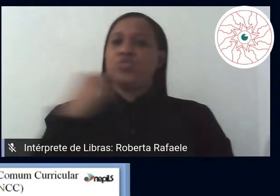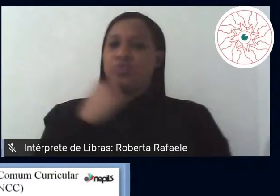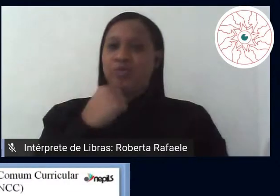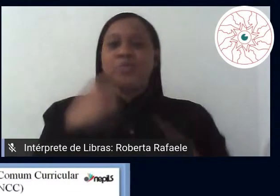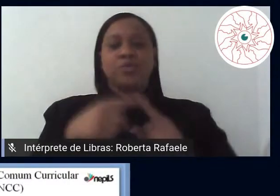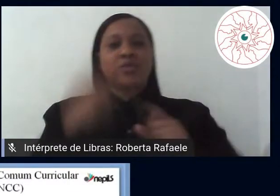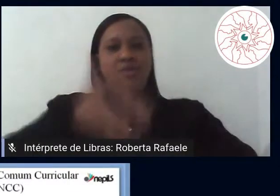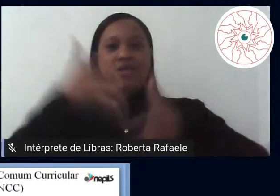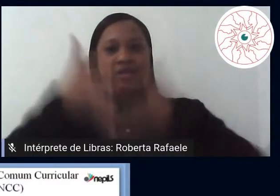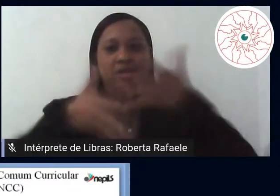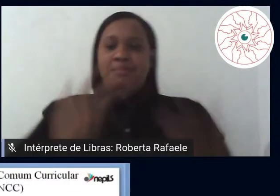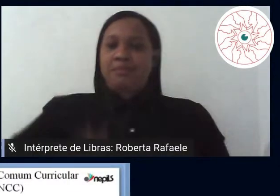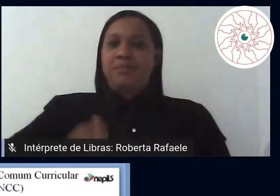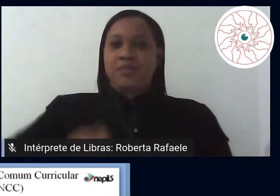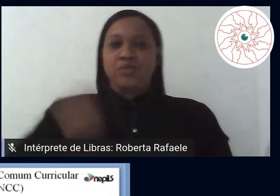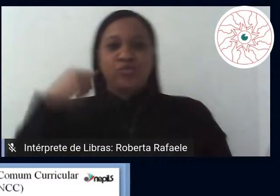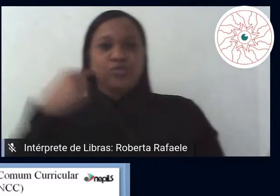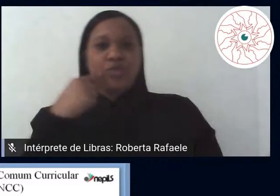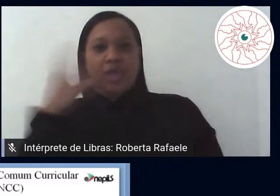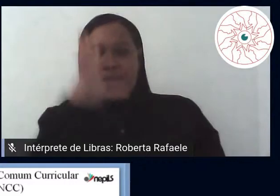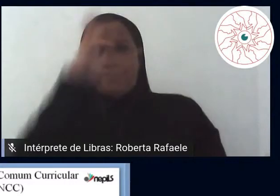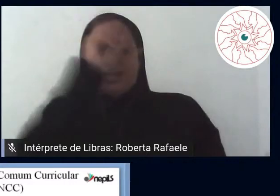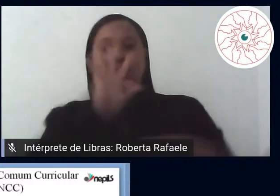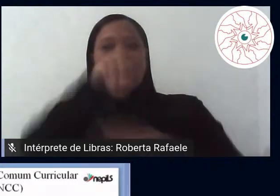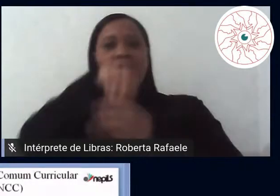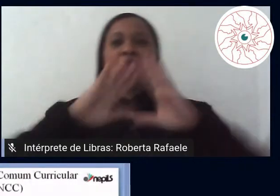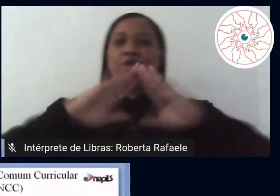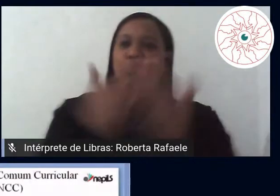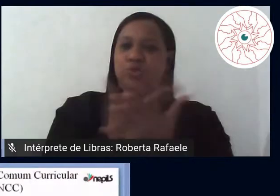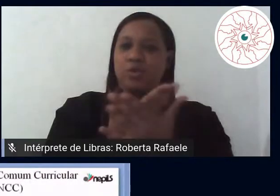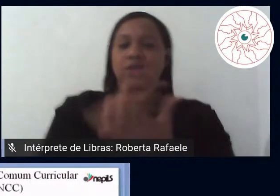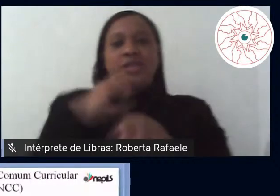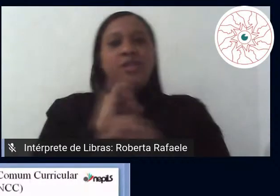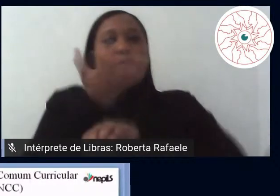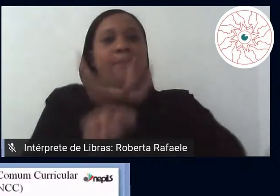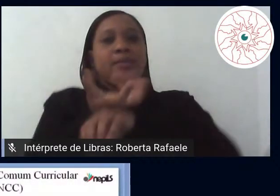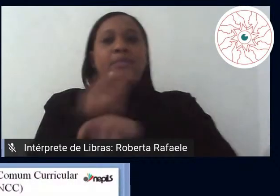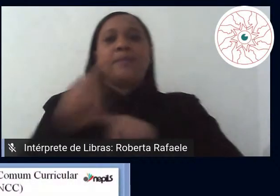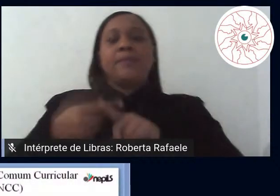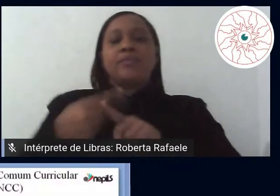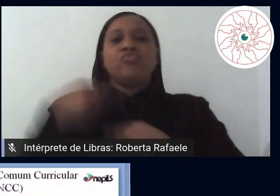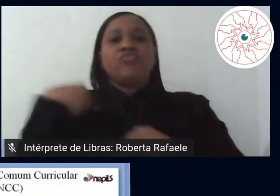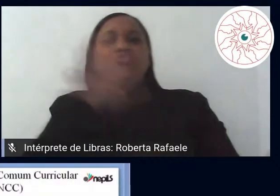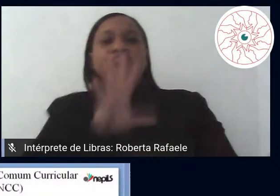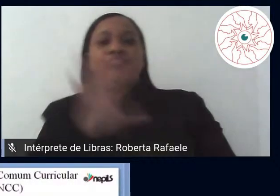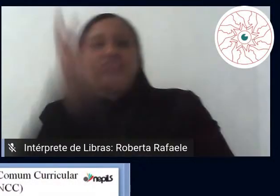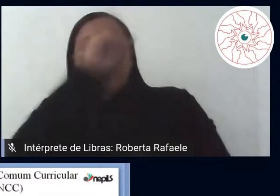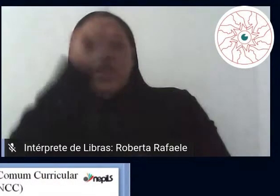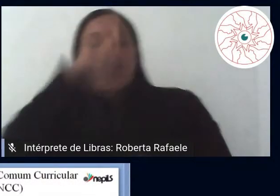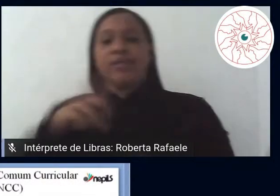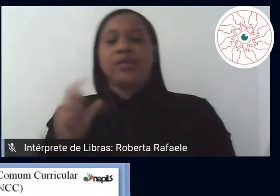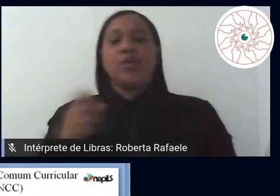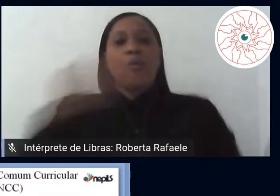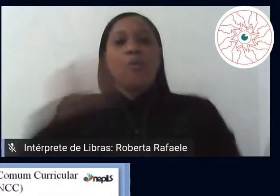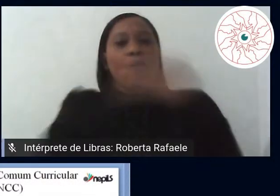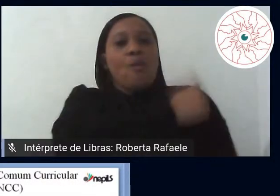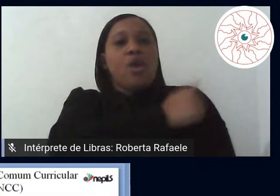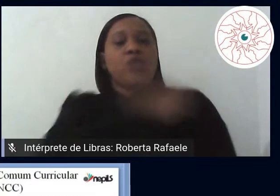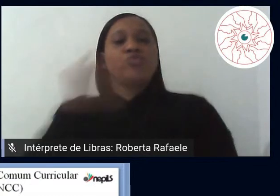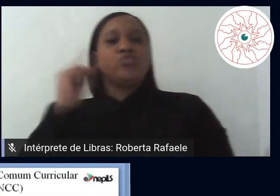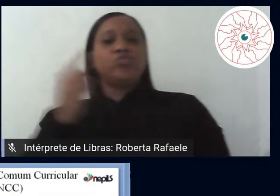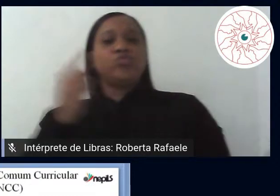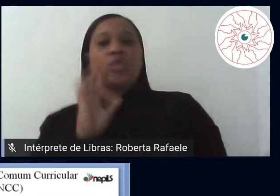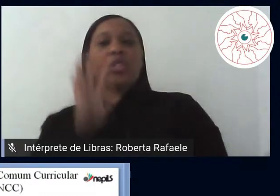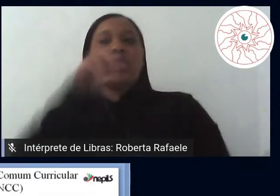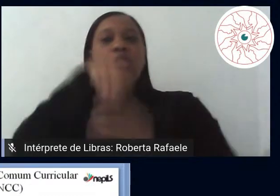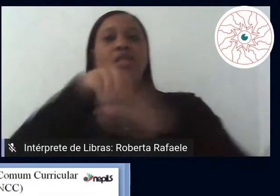surdos devem aprender dentro da escola, deve ter essa disciplina, porque não adianta jogar um aluno surdo dentro de uma escola que se